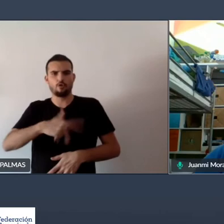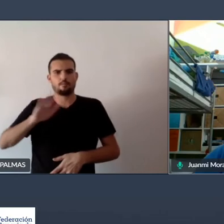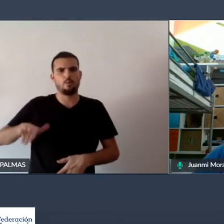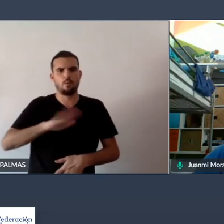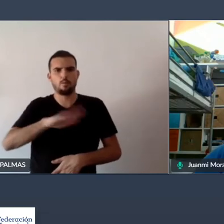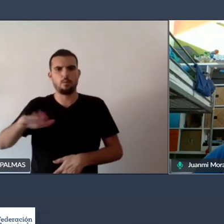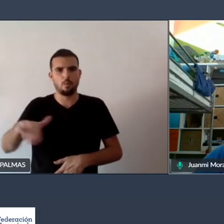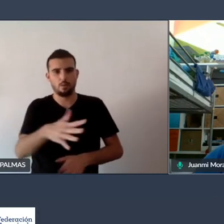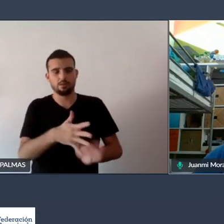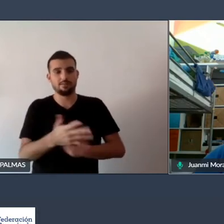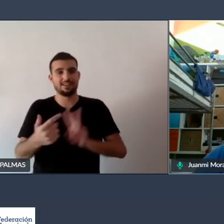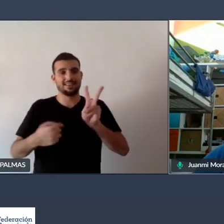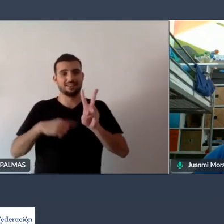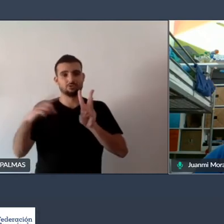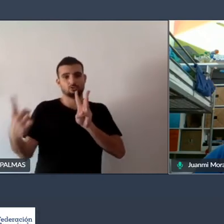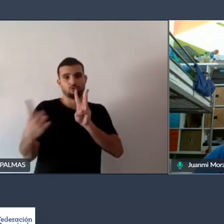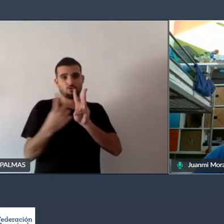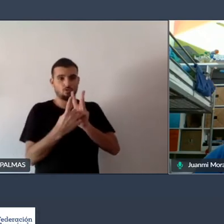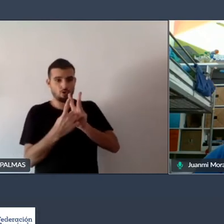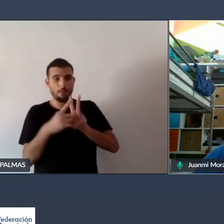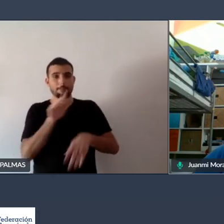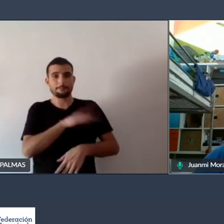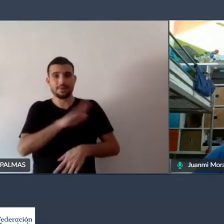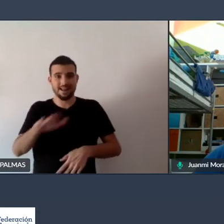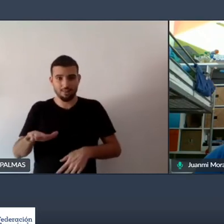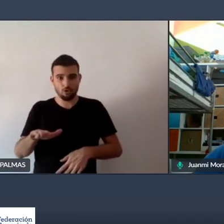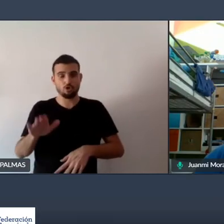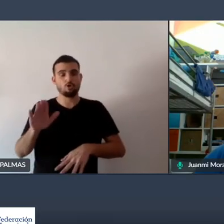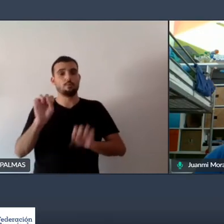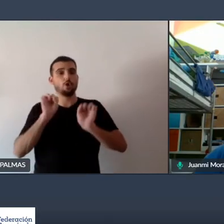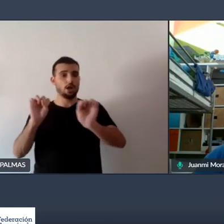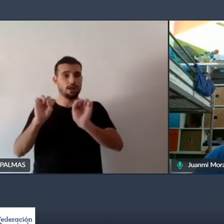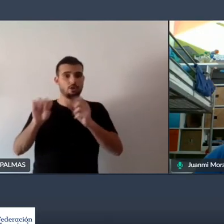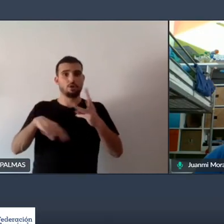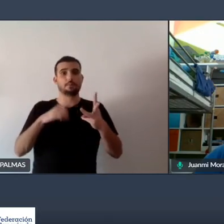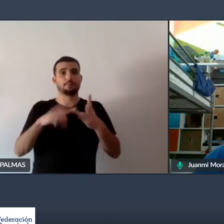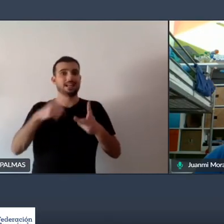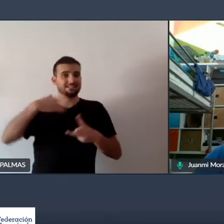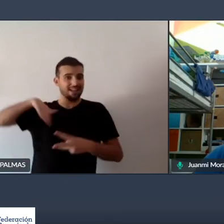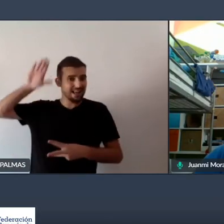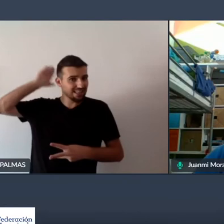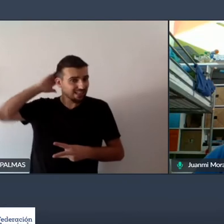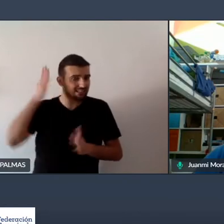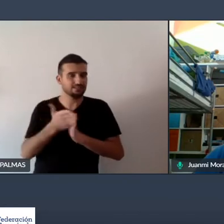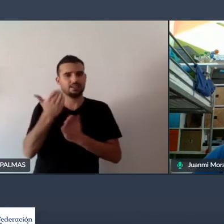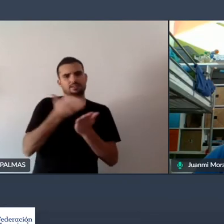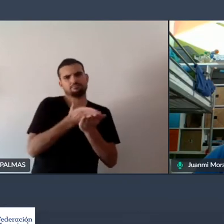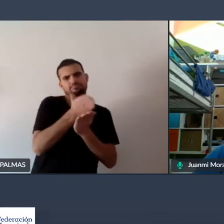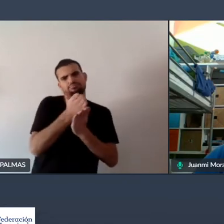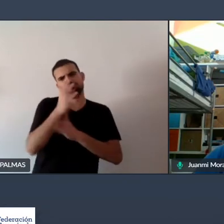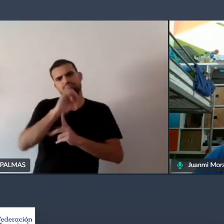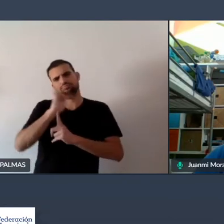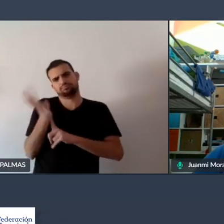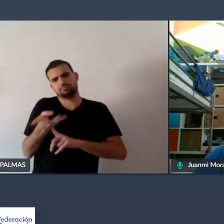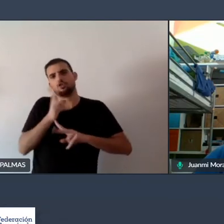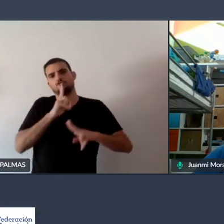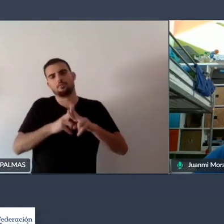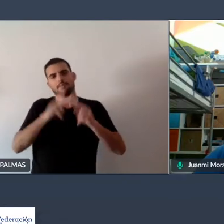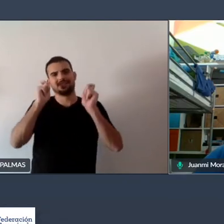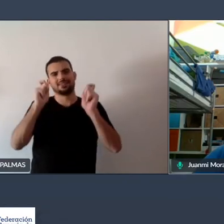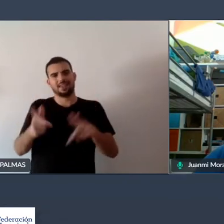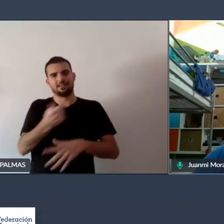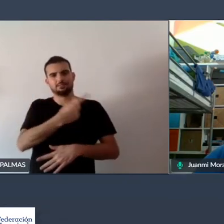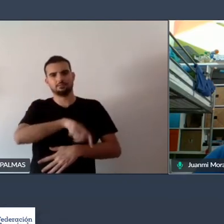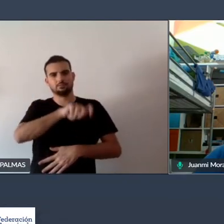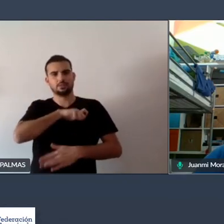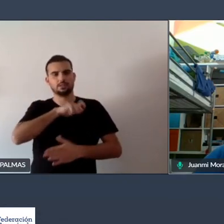del manejador, el primer bloqueador y el que bloquea en la espalda, da multitud de opciones. se le ha determinado Spanish Pick and Roll, pero evidentemente